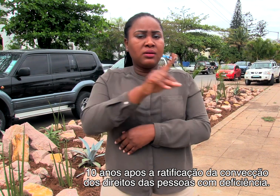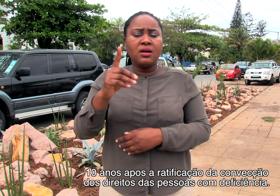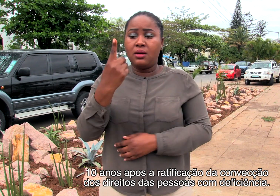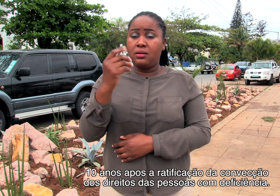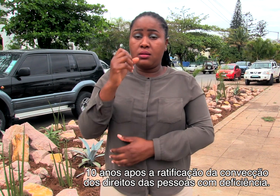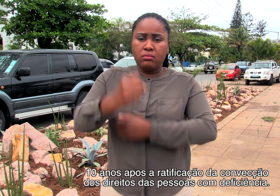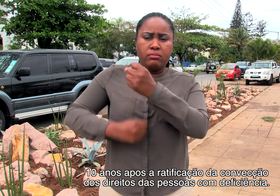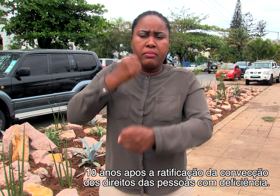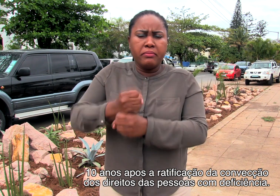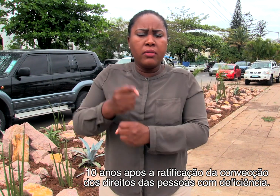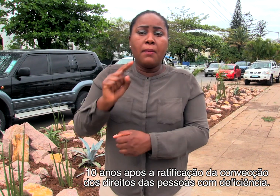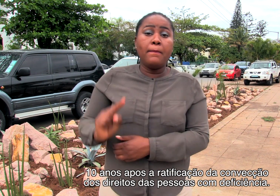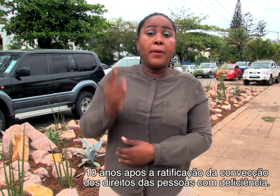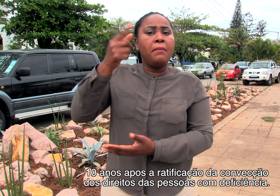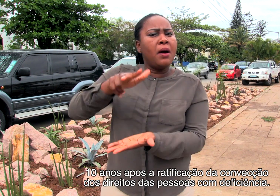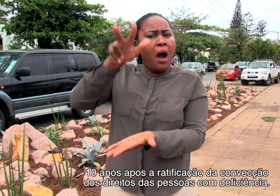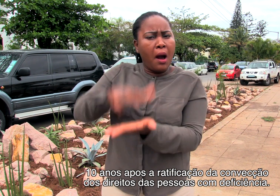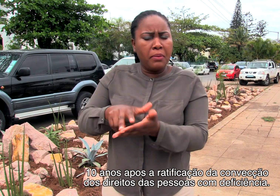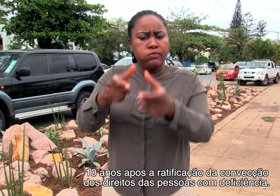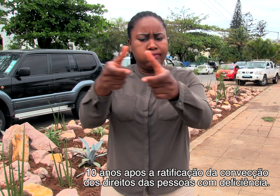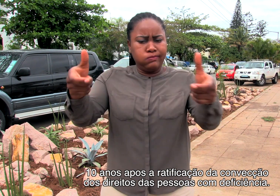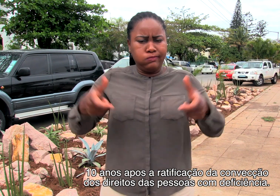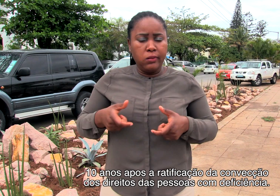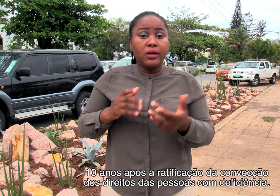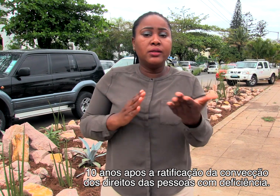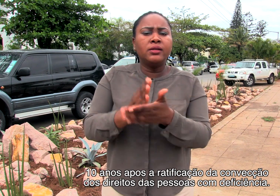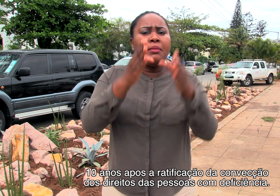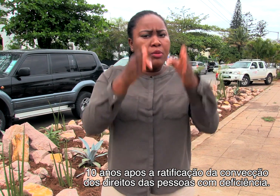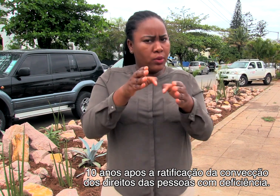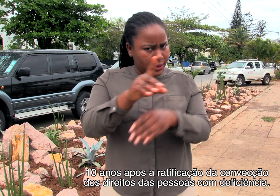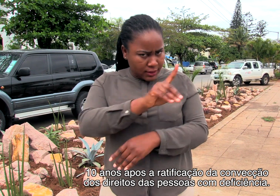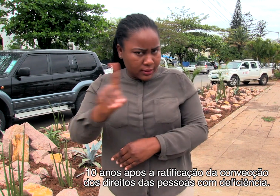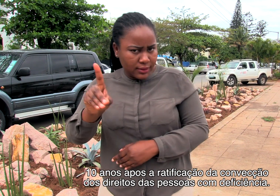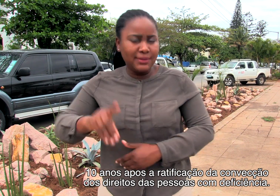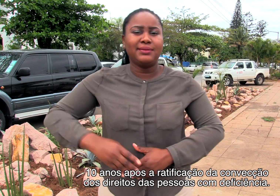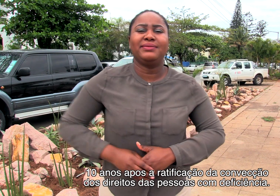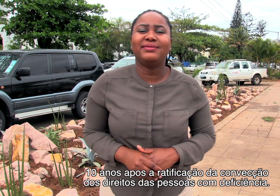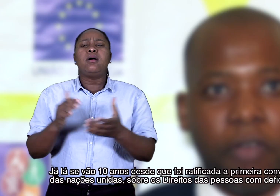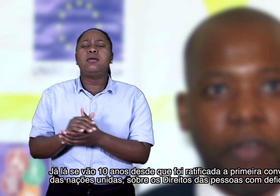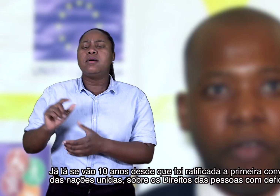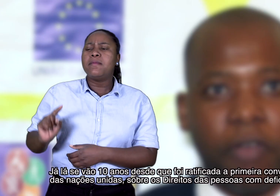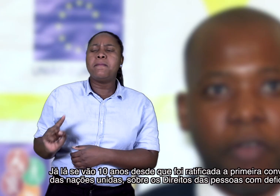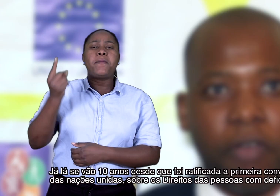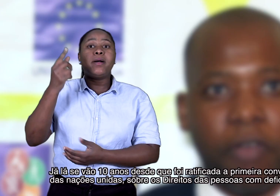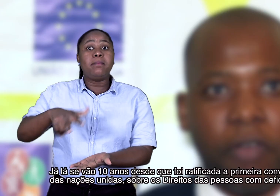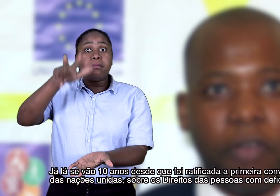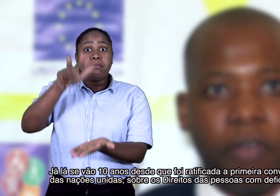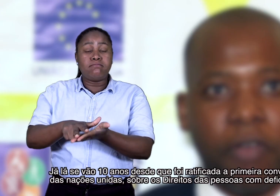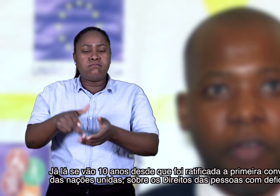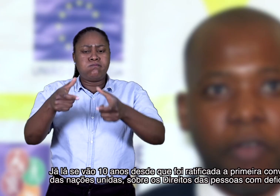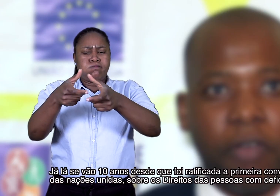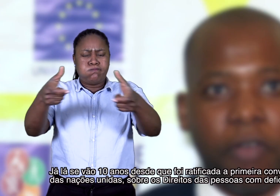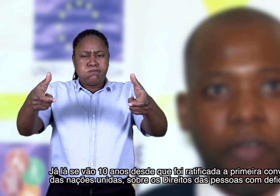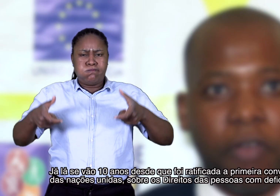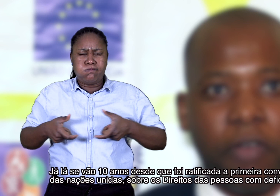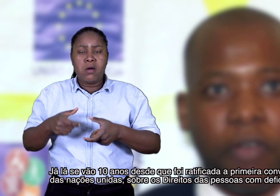país, 10 anos após a ratificação da Convenção dos Direitos das Pessoas com Deficiência. Já lá se vão 10 anos desde